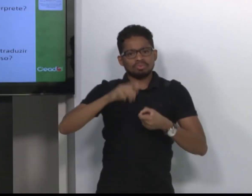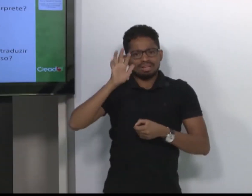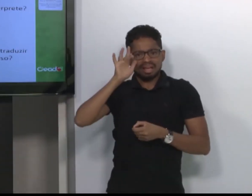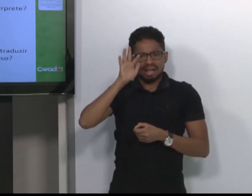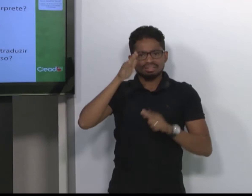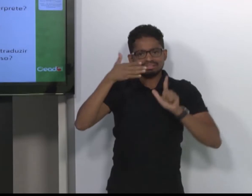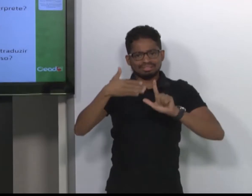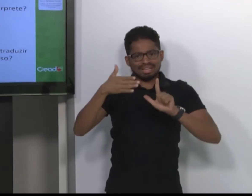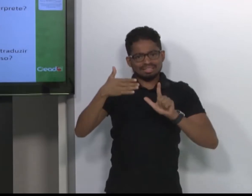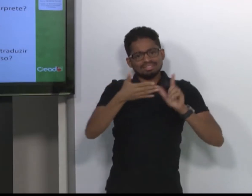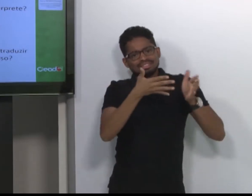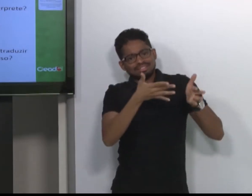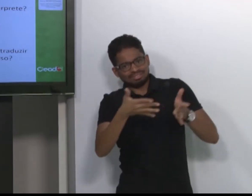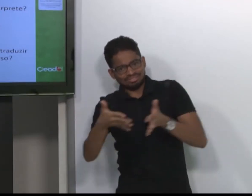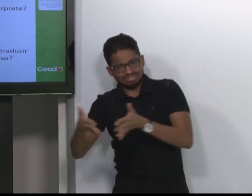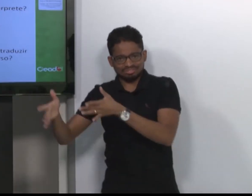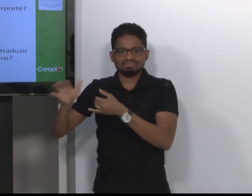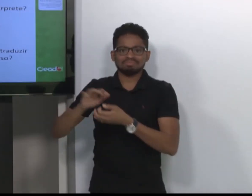daremos continuidade à aula.